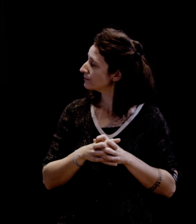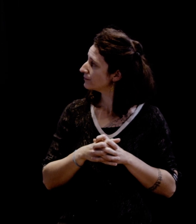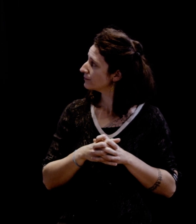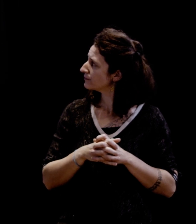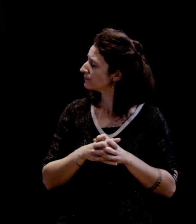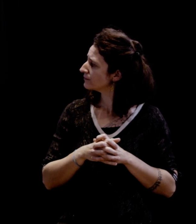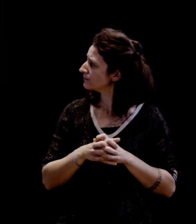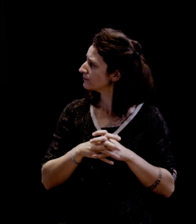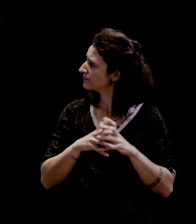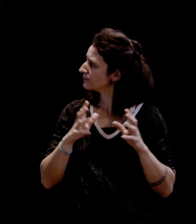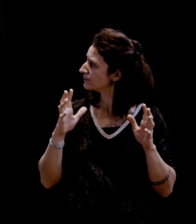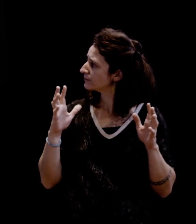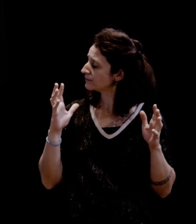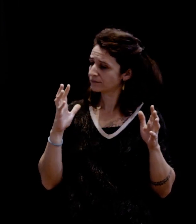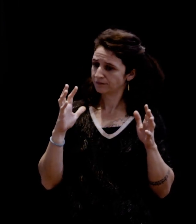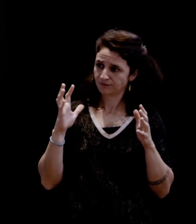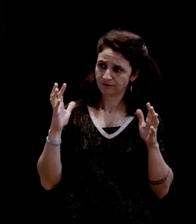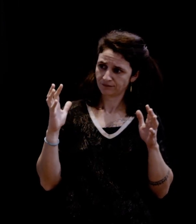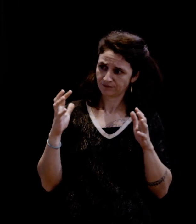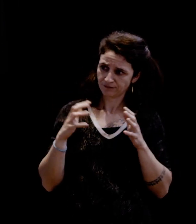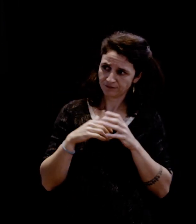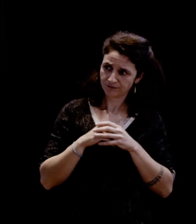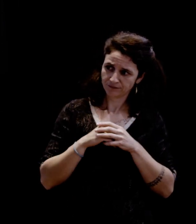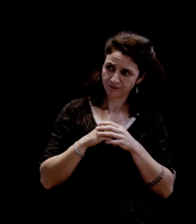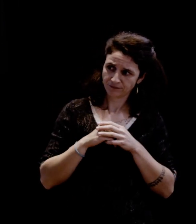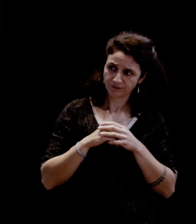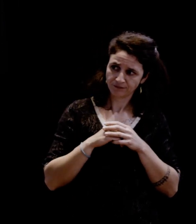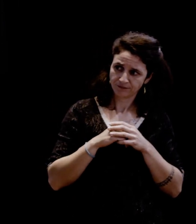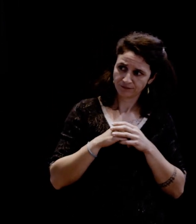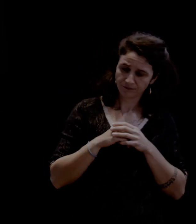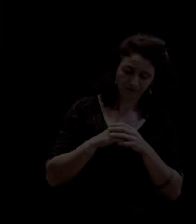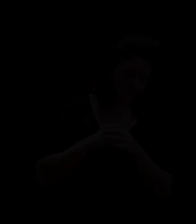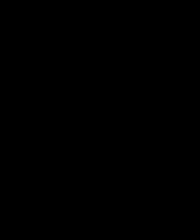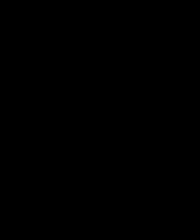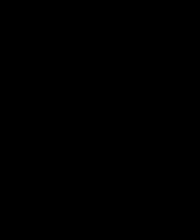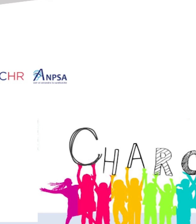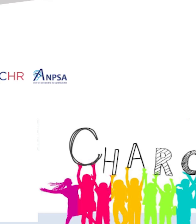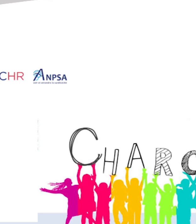si vous pouvez ne pas mettre sur les réseaux sociaux, mais les photos de mes patients, je pense qu'ils n'apprécieraient pas. Je vous remercie beaucoup.